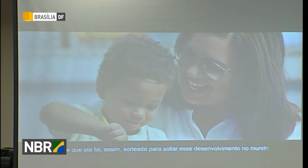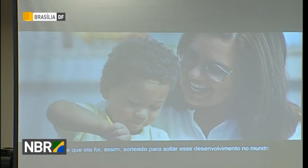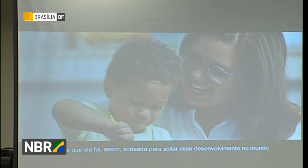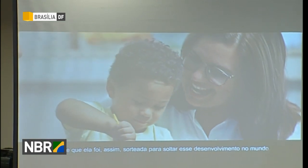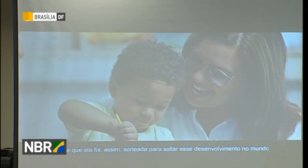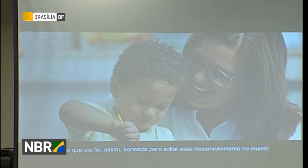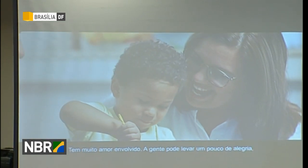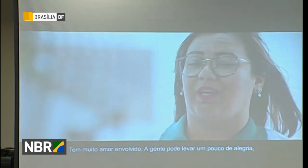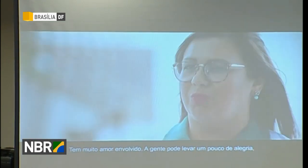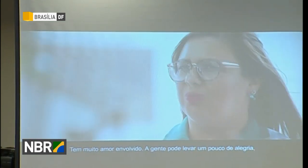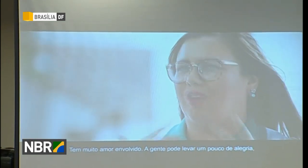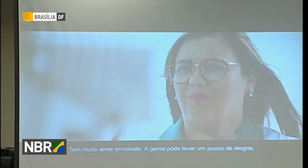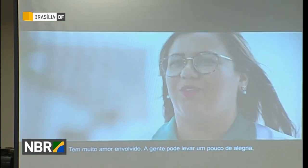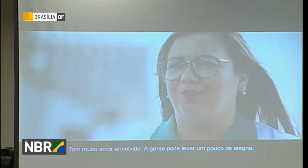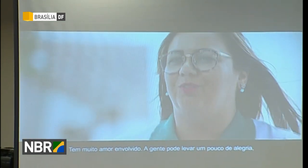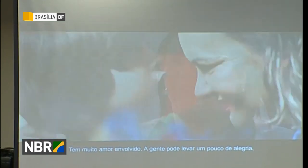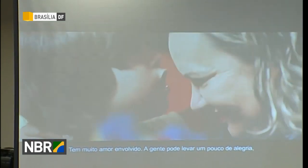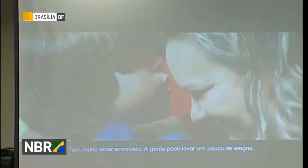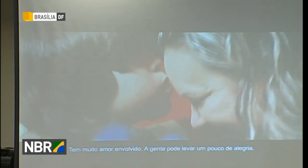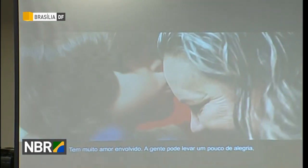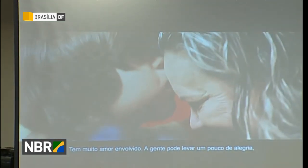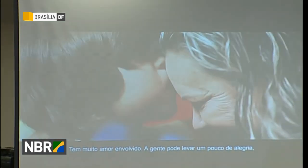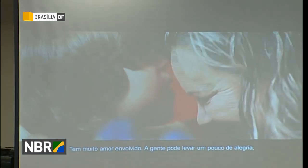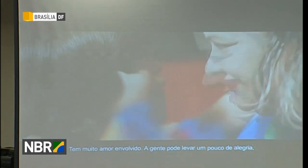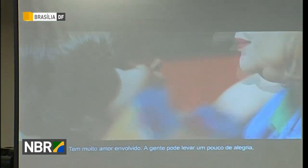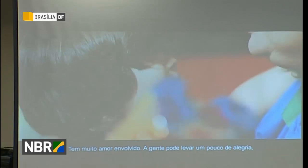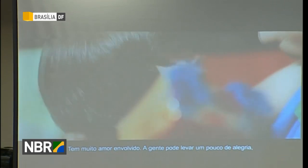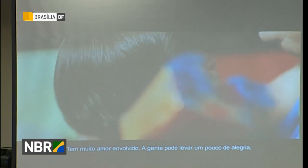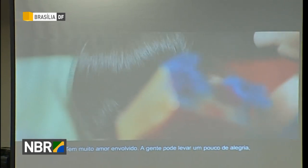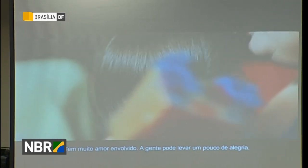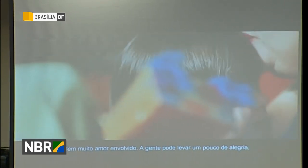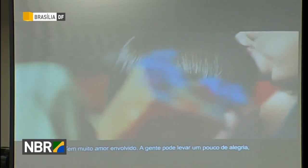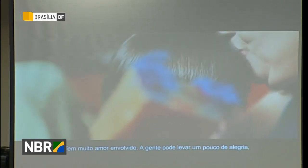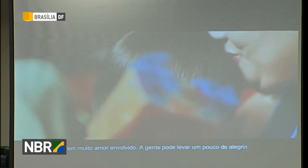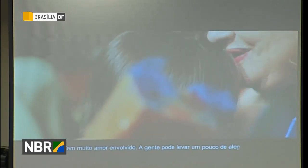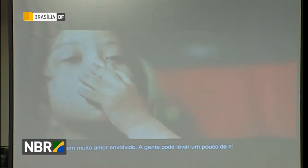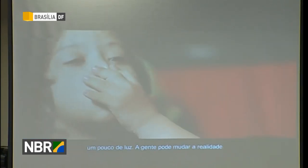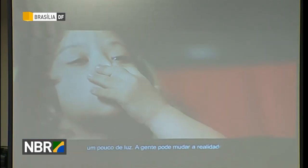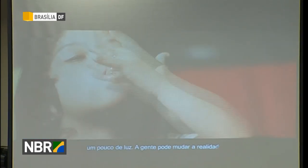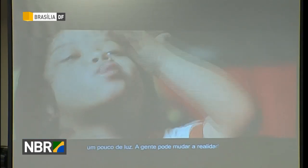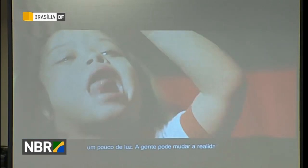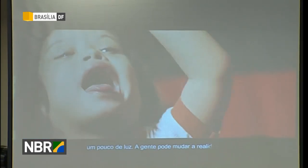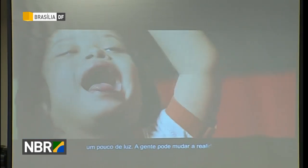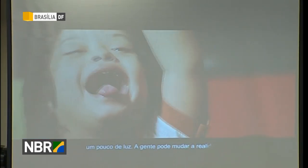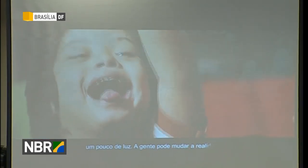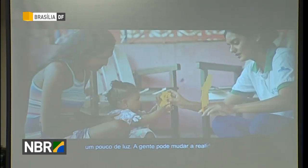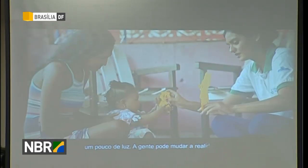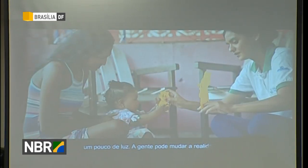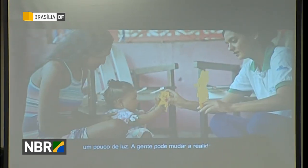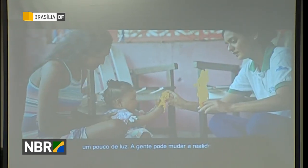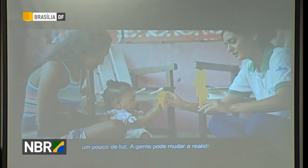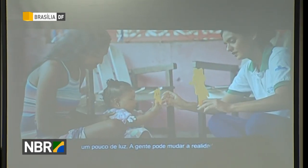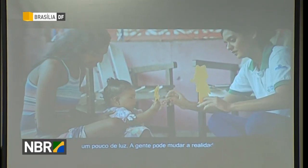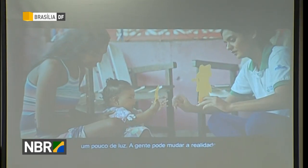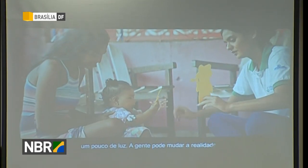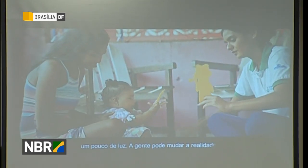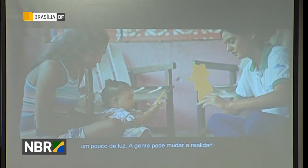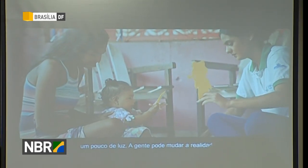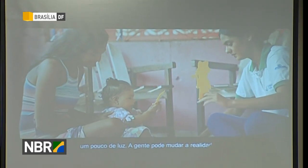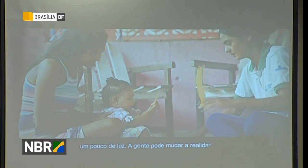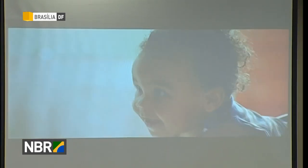esse desenvolvimento para o mundo. Tem muito amor envolvido. A gente pode levar um pouco de alegria, um pouco de luz. A gente pode